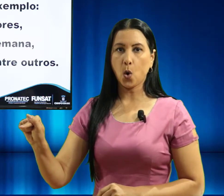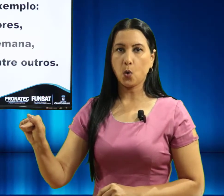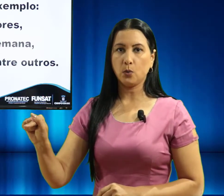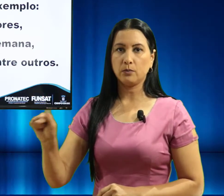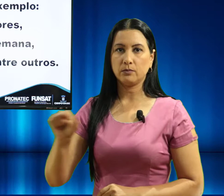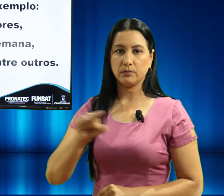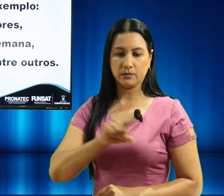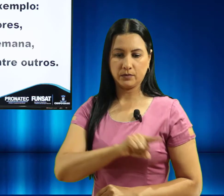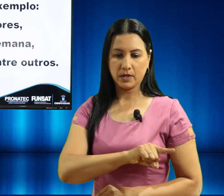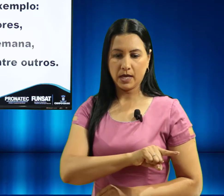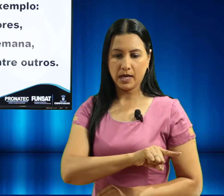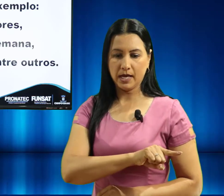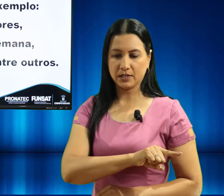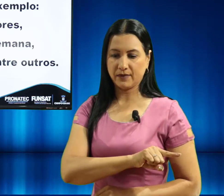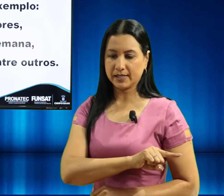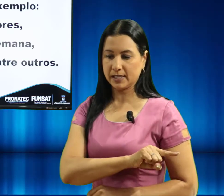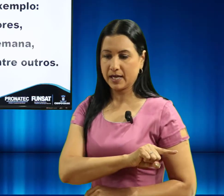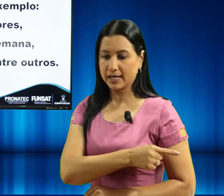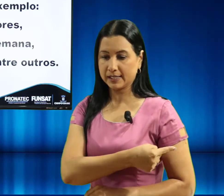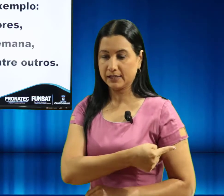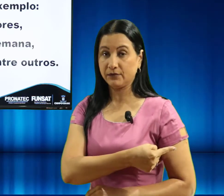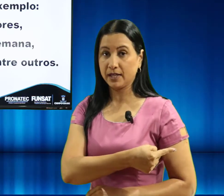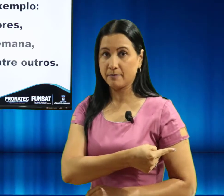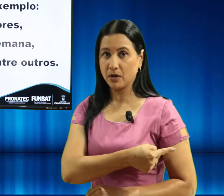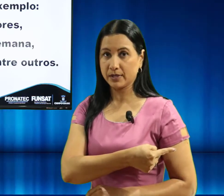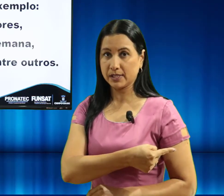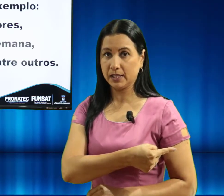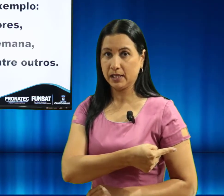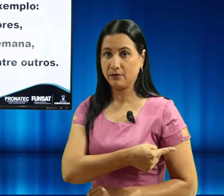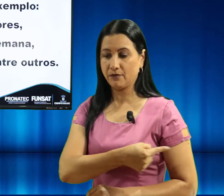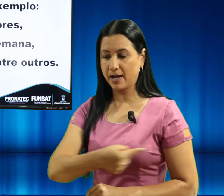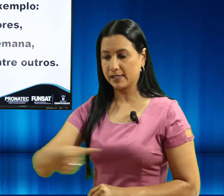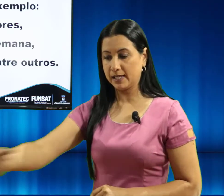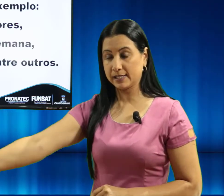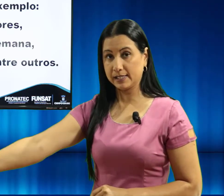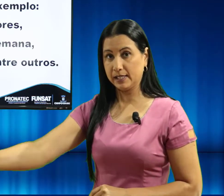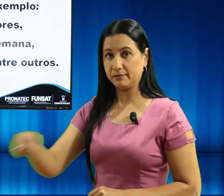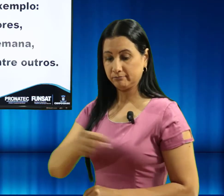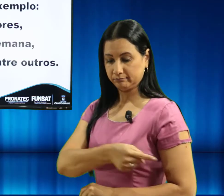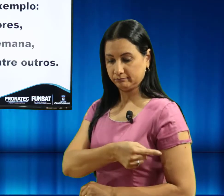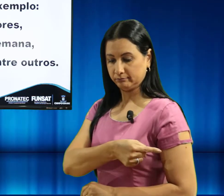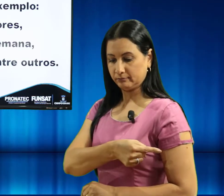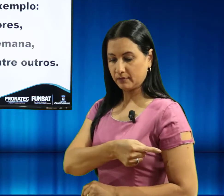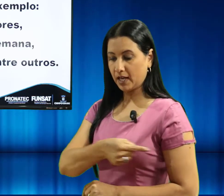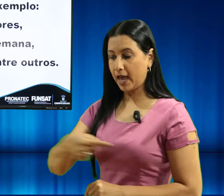ou eles fazem assim, viram a mão assim e fazem assim,